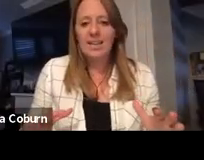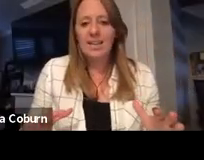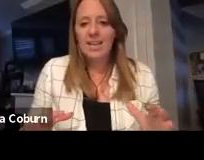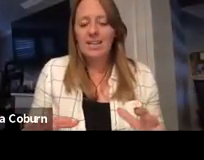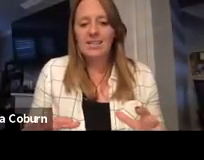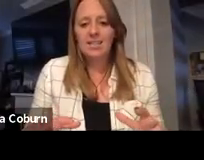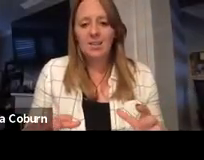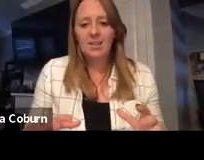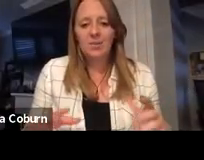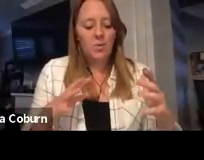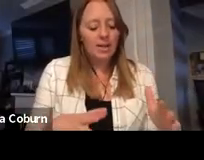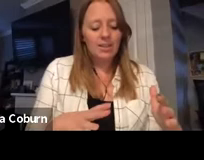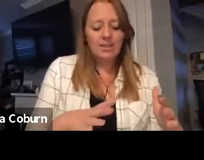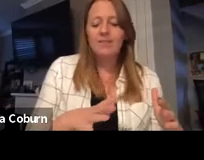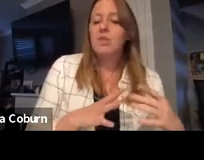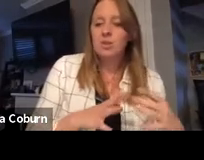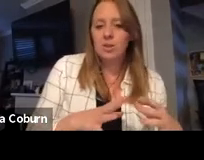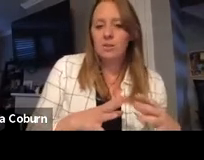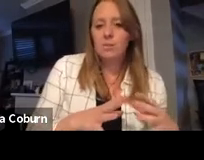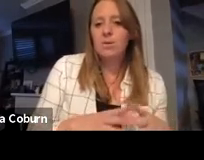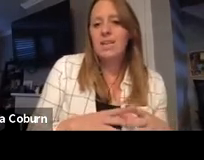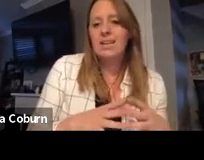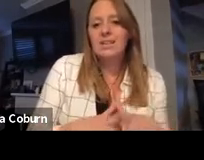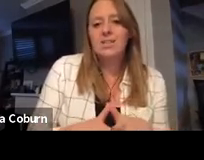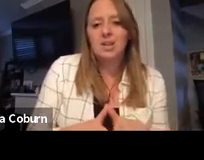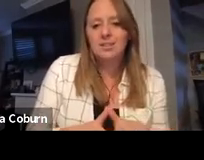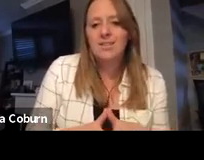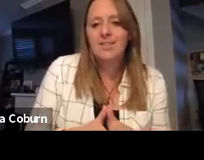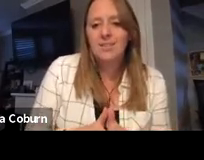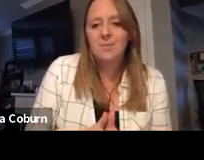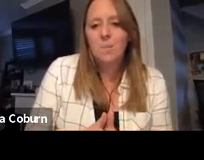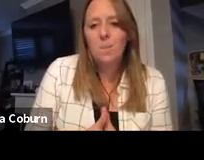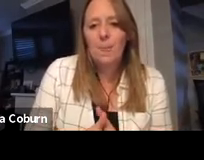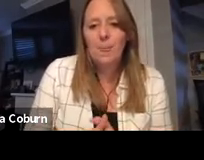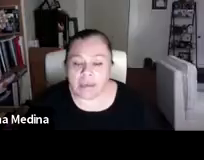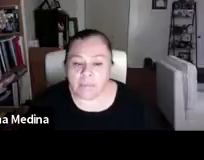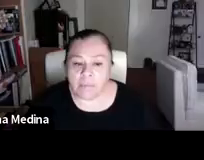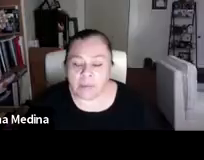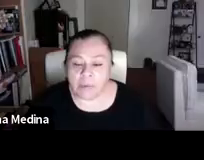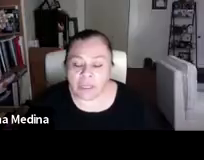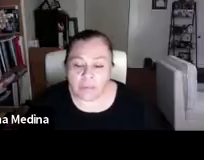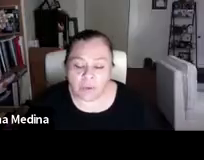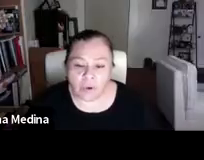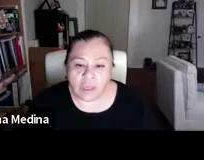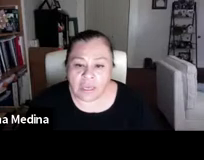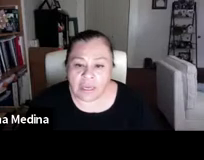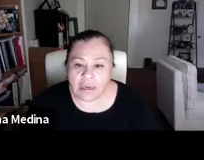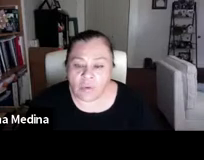prompting is where you should most likely start. Por